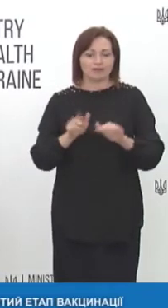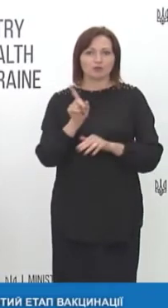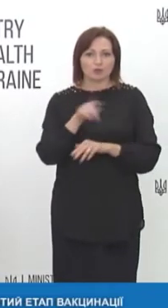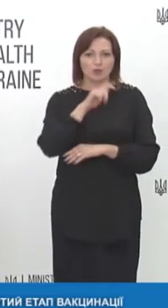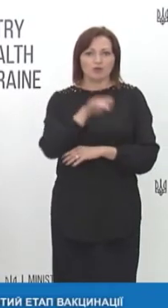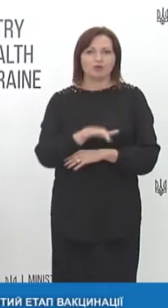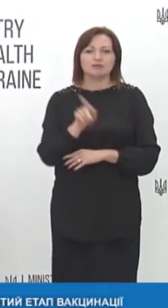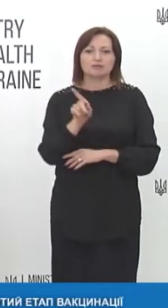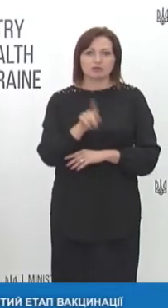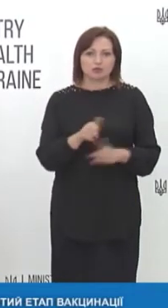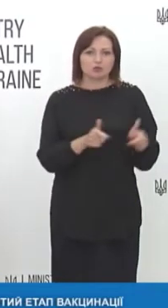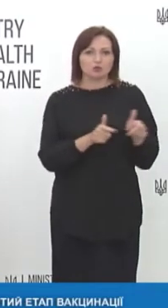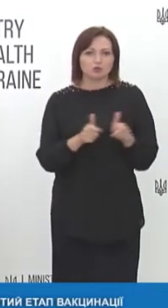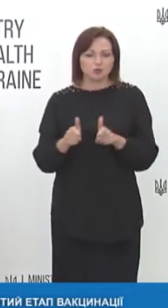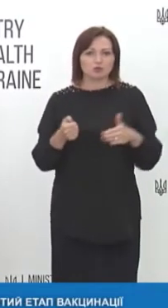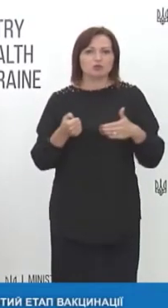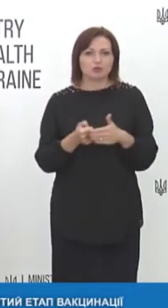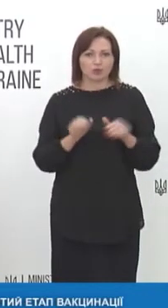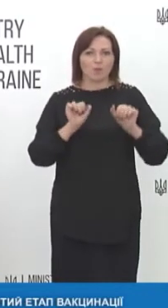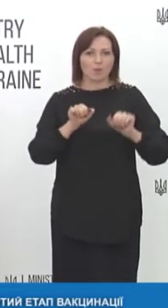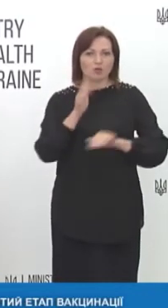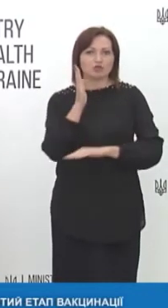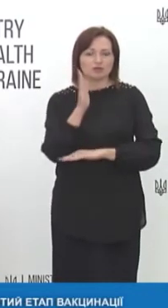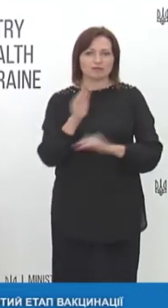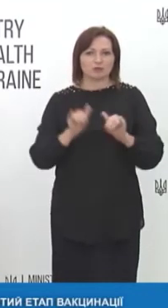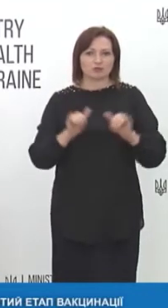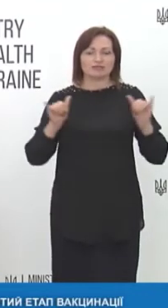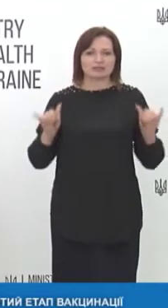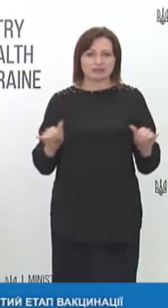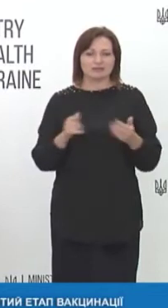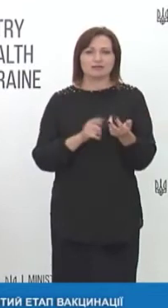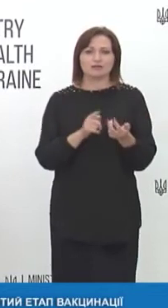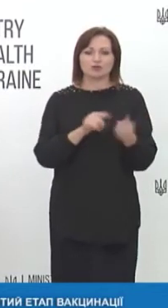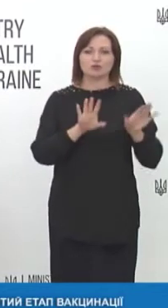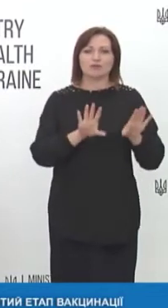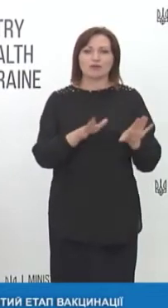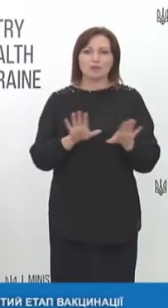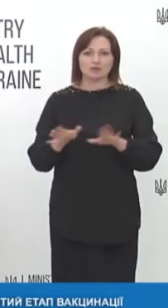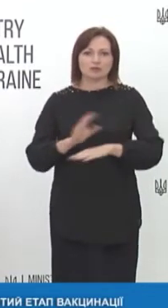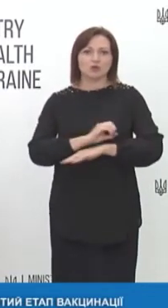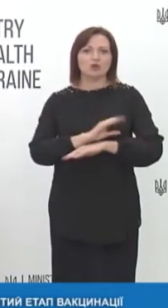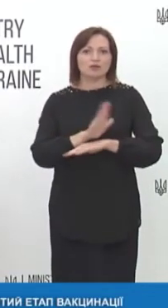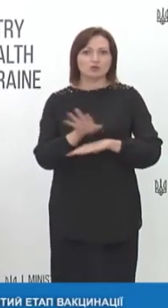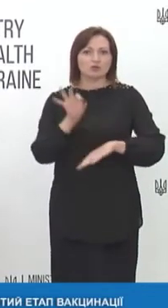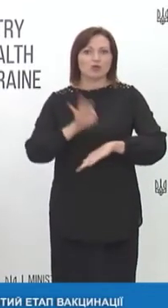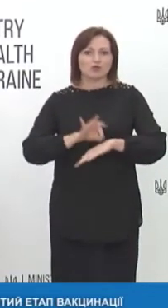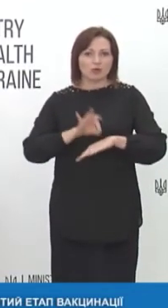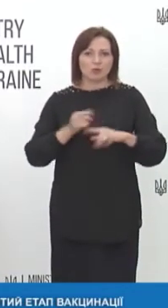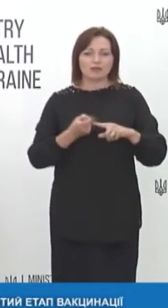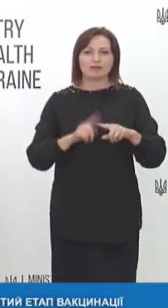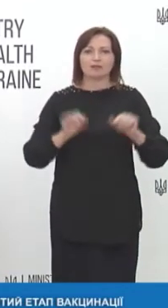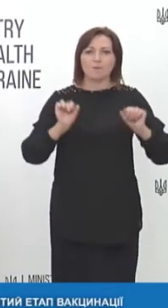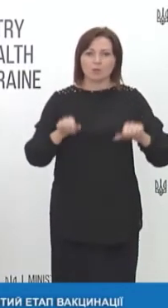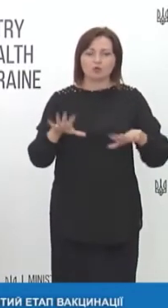також готуємося до потенційно можливого зростання кількості випадків коронавірусної хвороби, який може